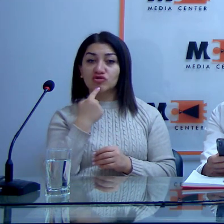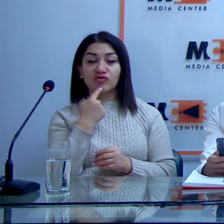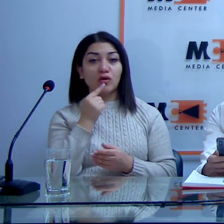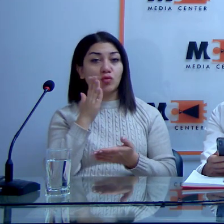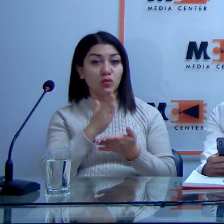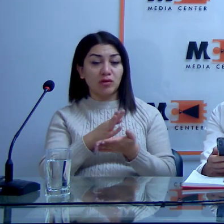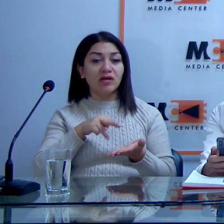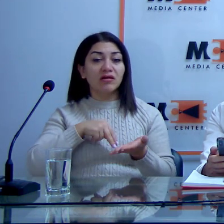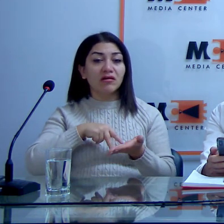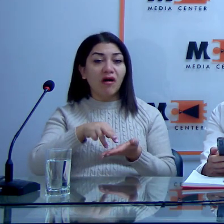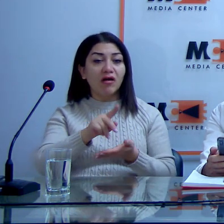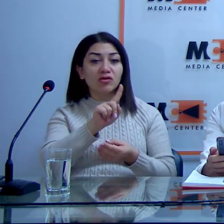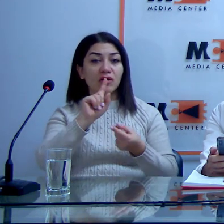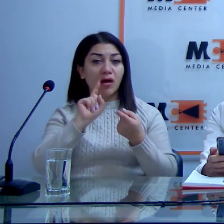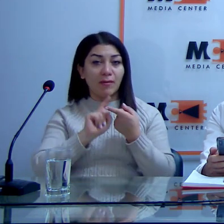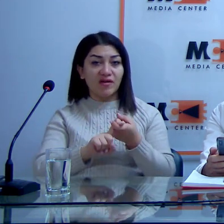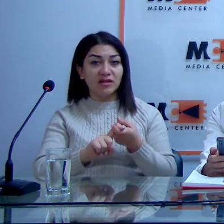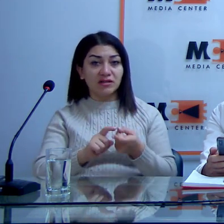դժվարություններ ունի այս առումով։